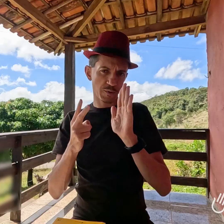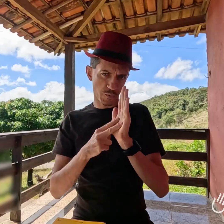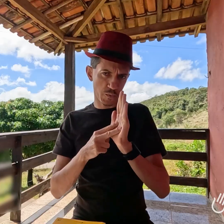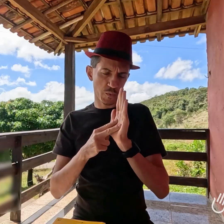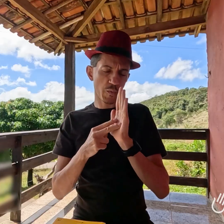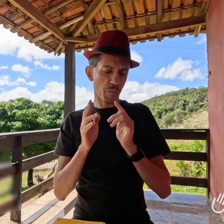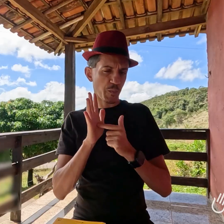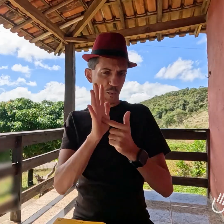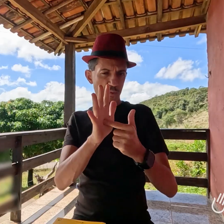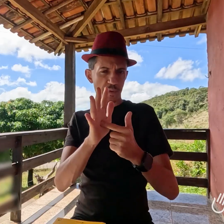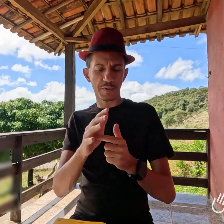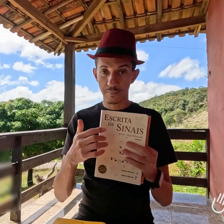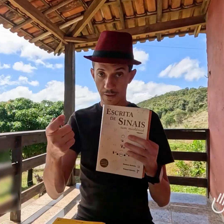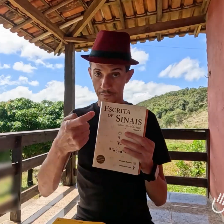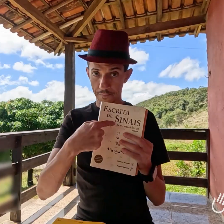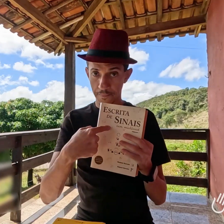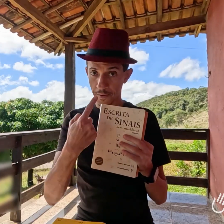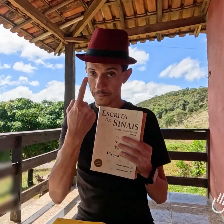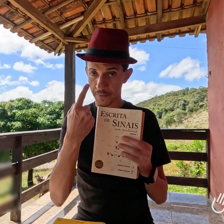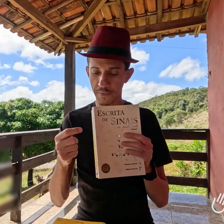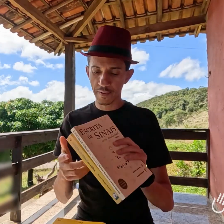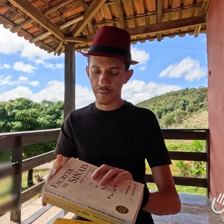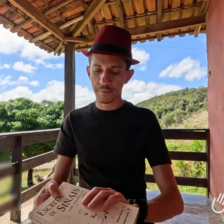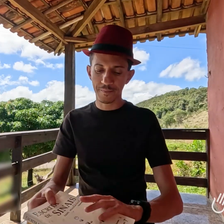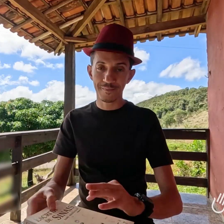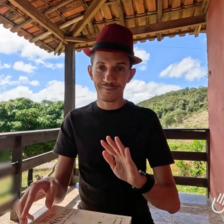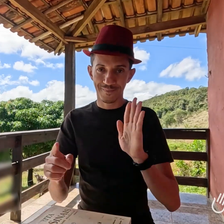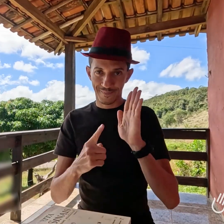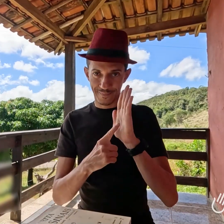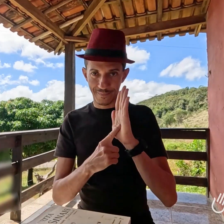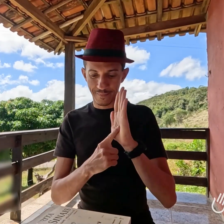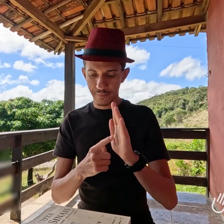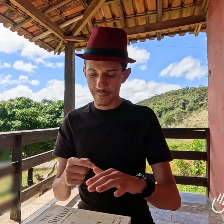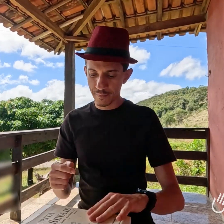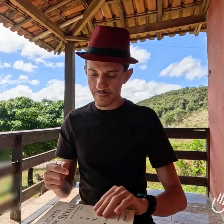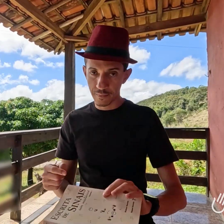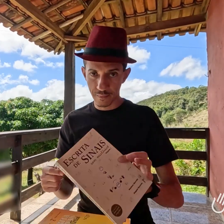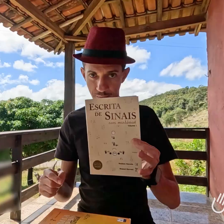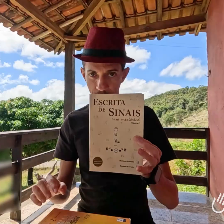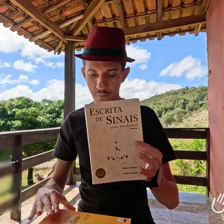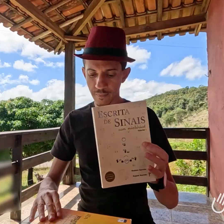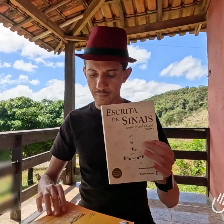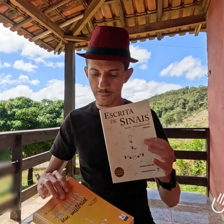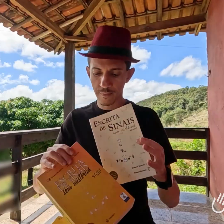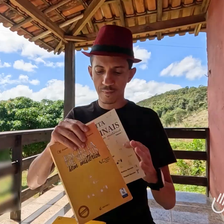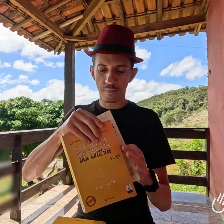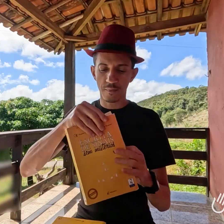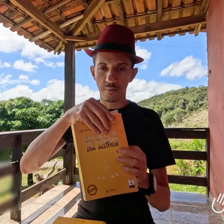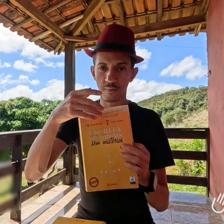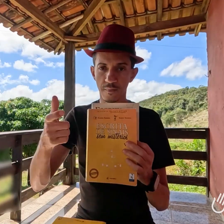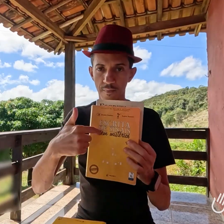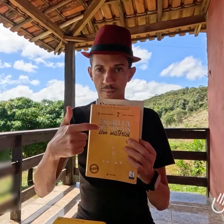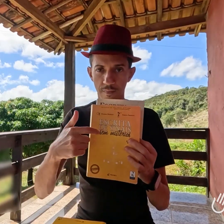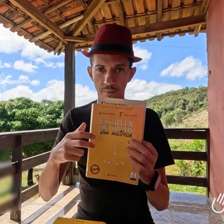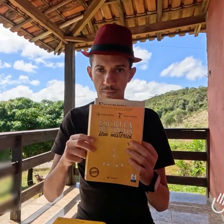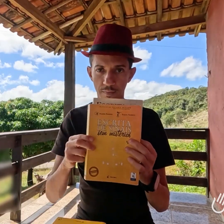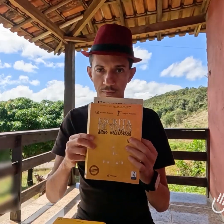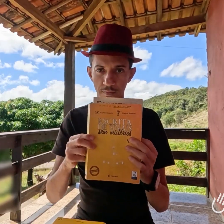edição, revista atualizada e ampliada. Vou mostrar aqui para você a primeira e a segunda edição. Essa é a primeira e essa daqui é a